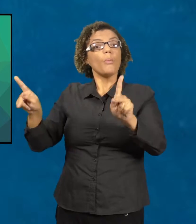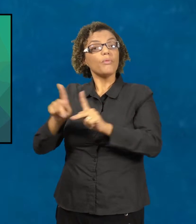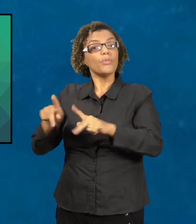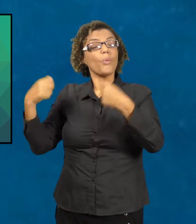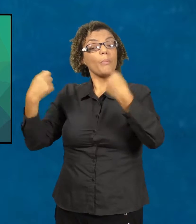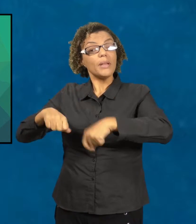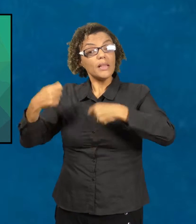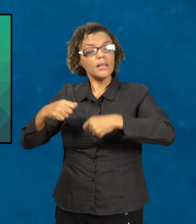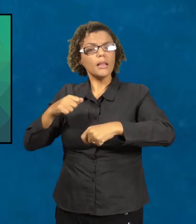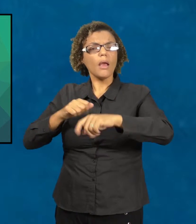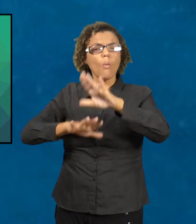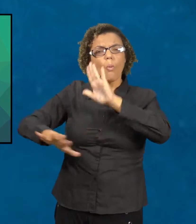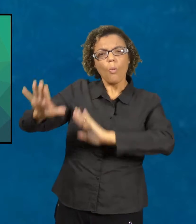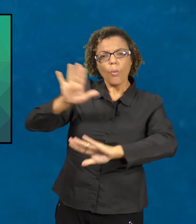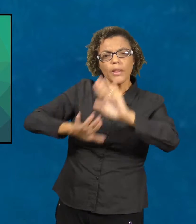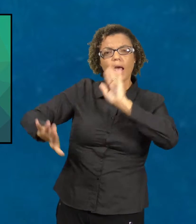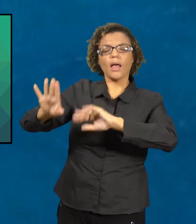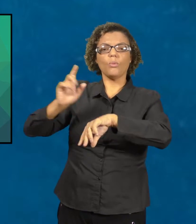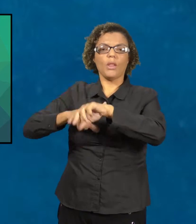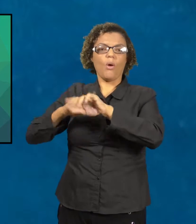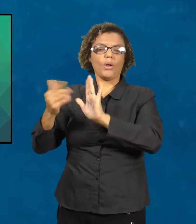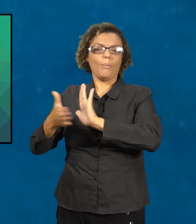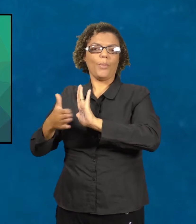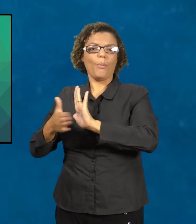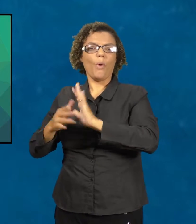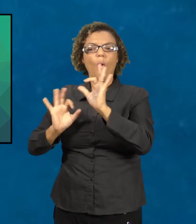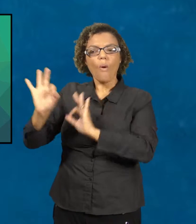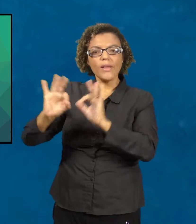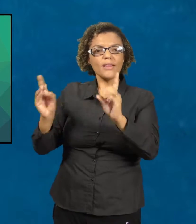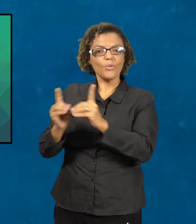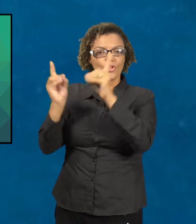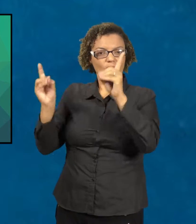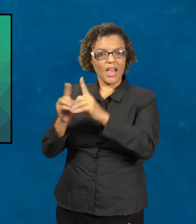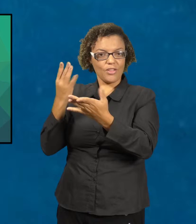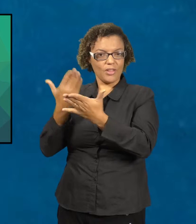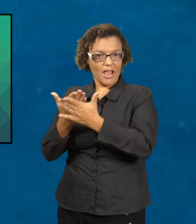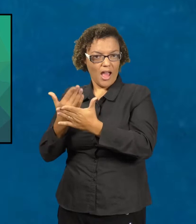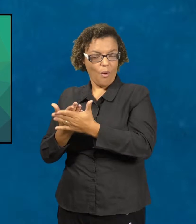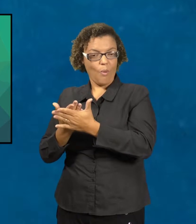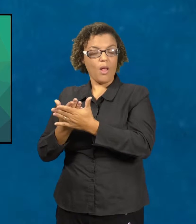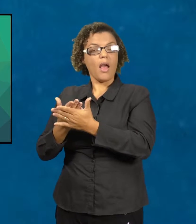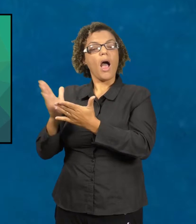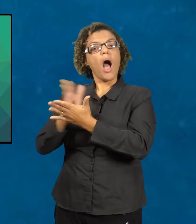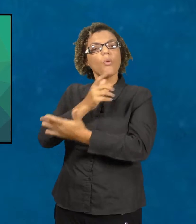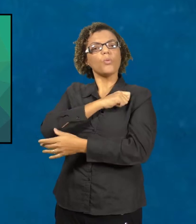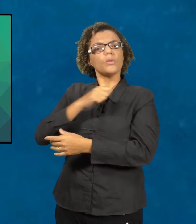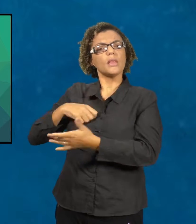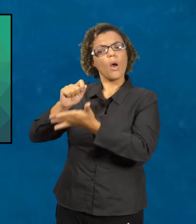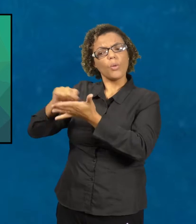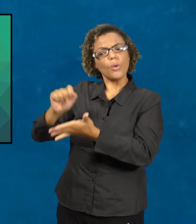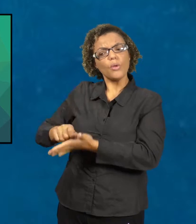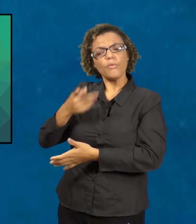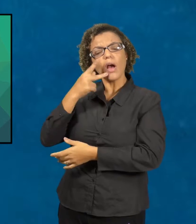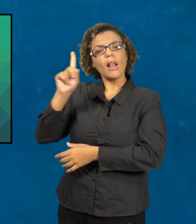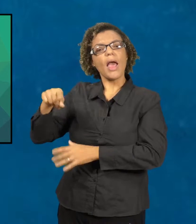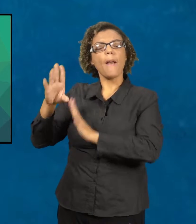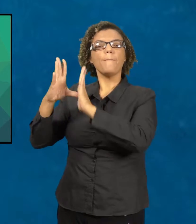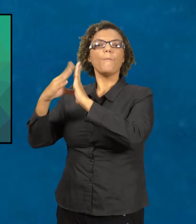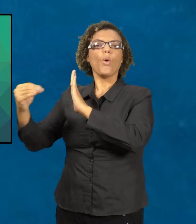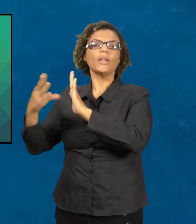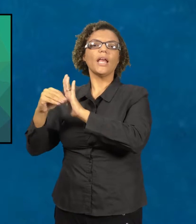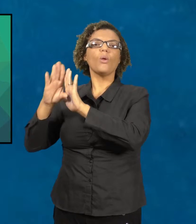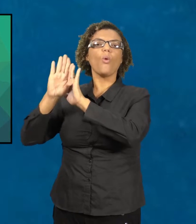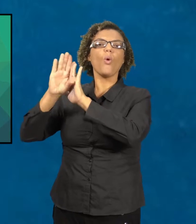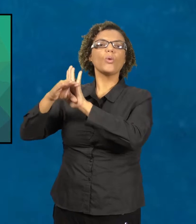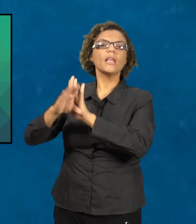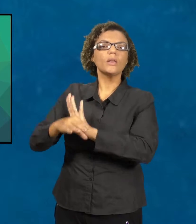aula. Alguns autores chamam essa organização de modelo conceitual. Modelo conceitual é aquilo que o professor